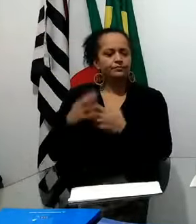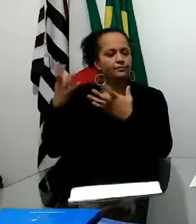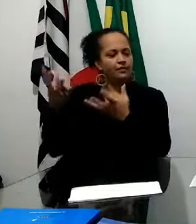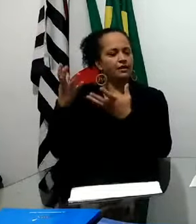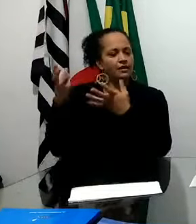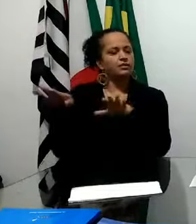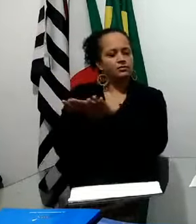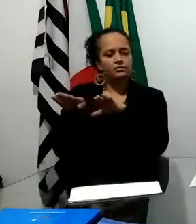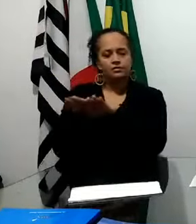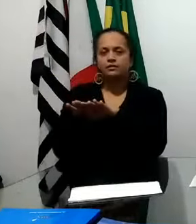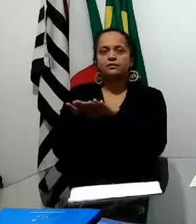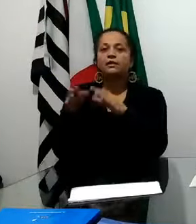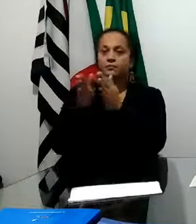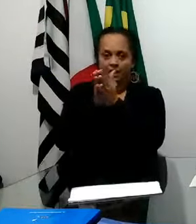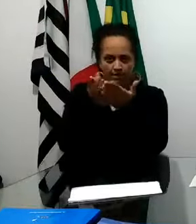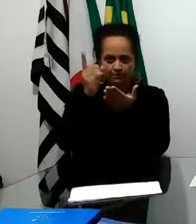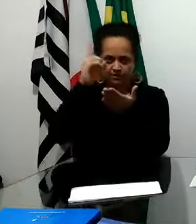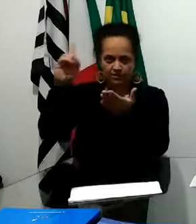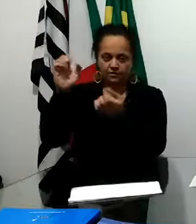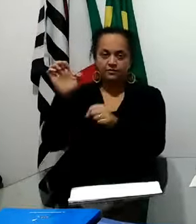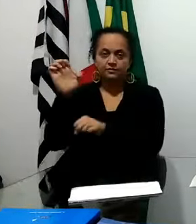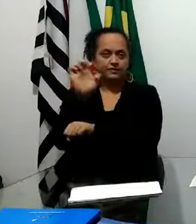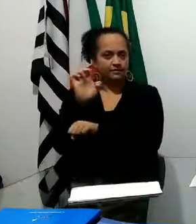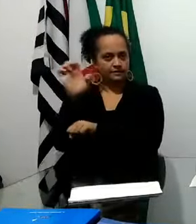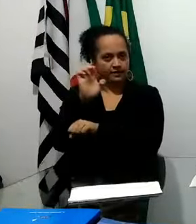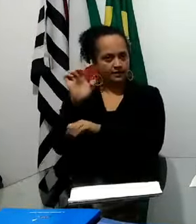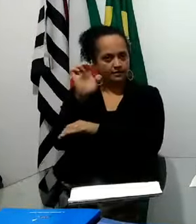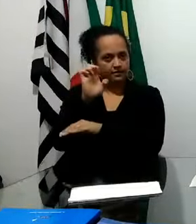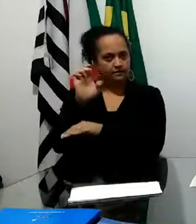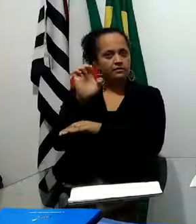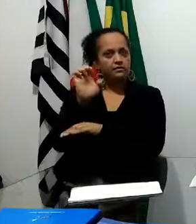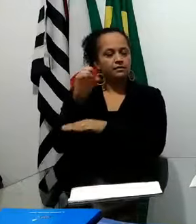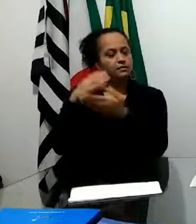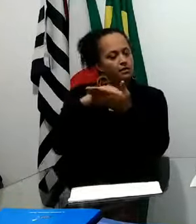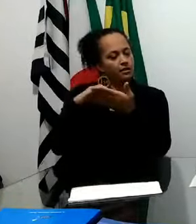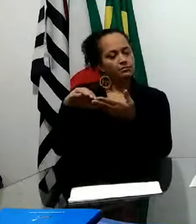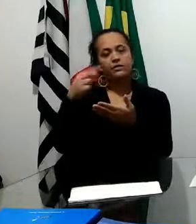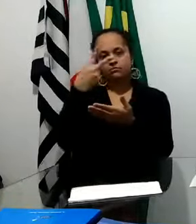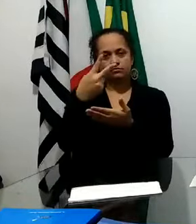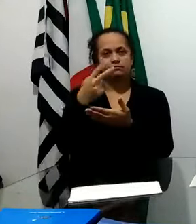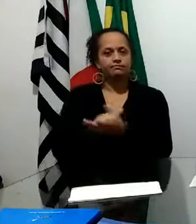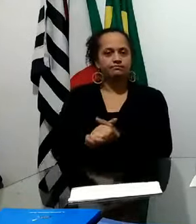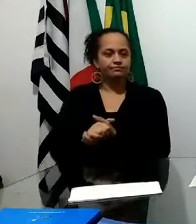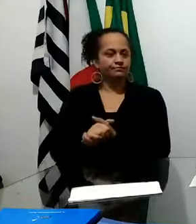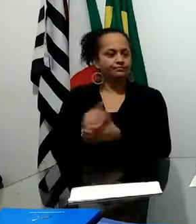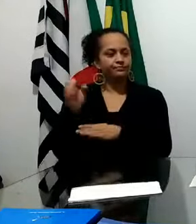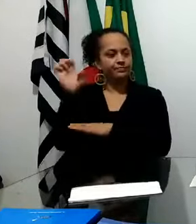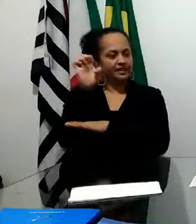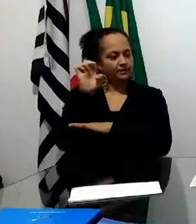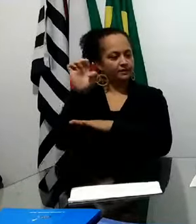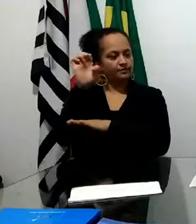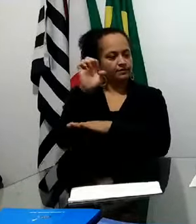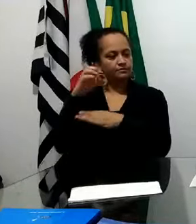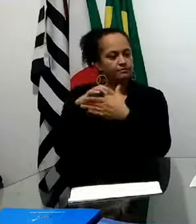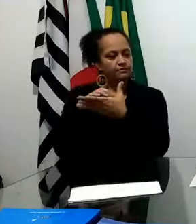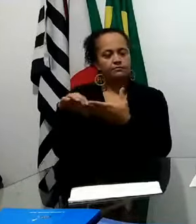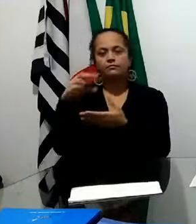nessa passagem também de Efésios. Efésios capítulo 2. Efésios